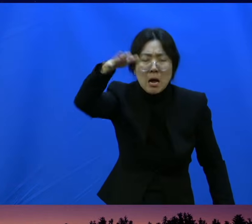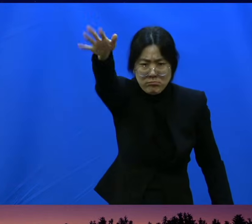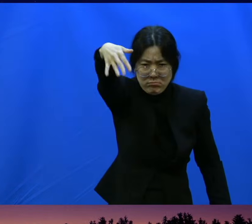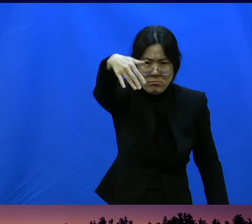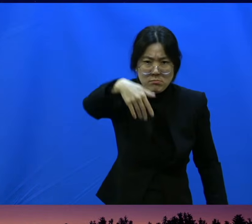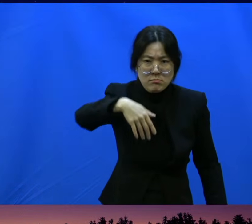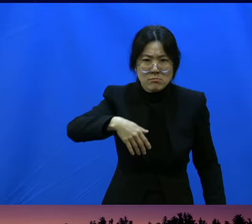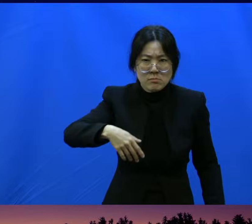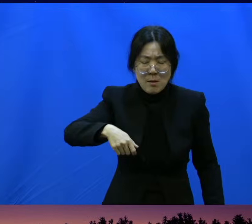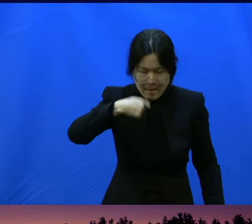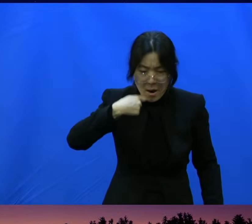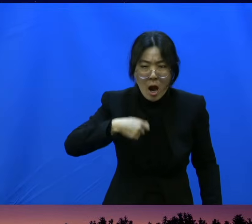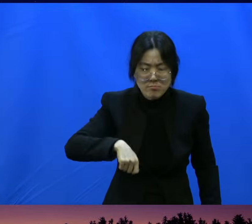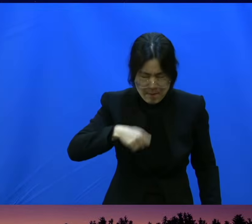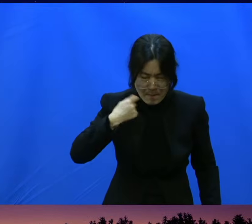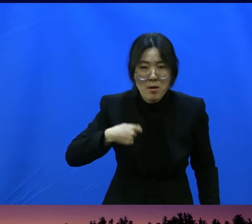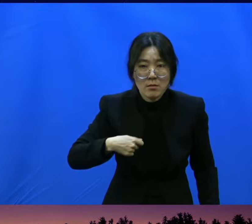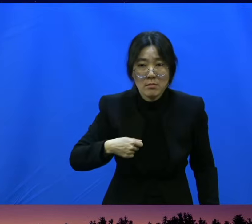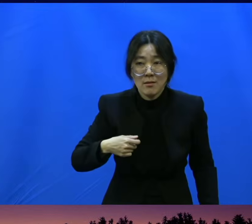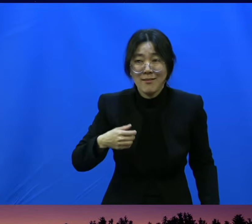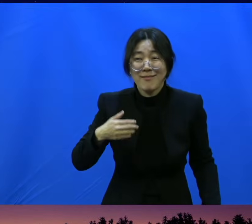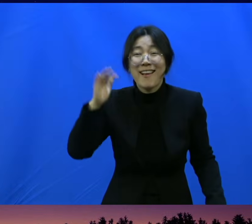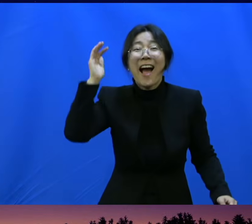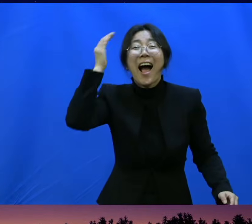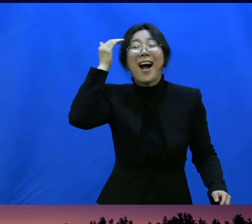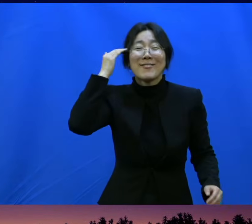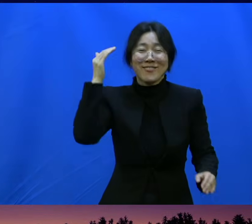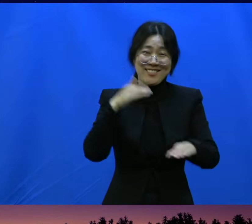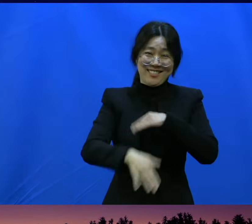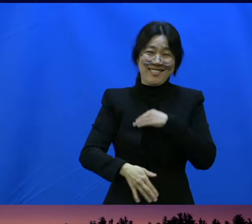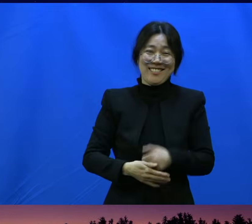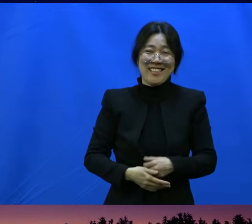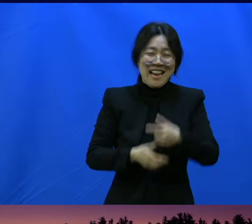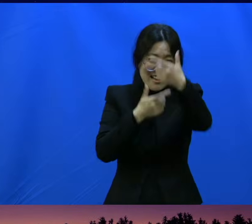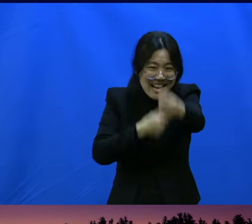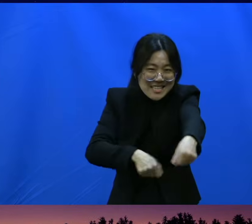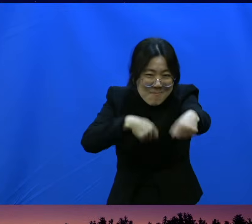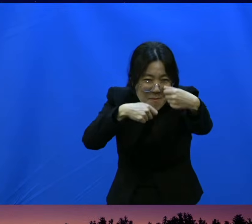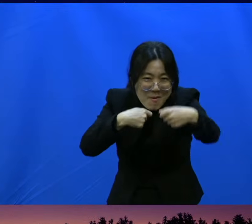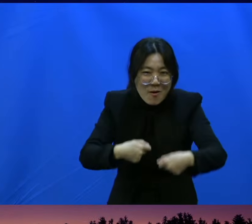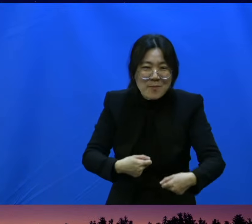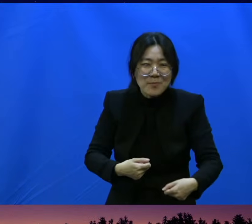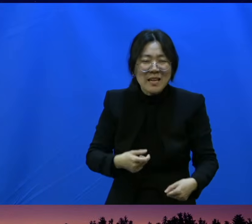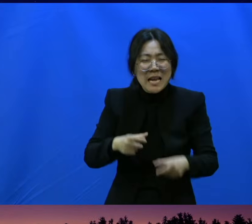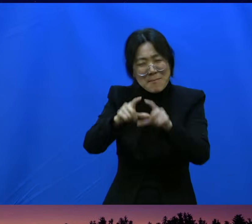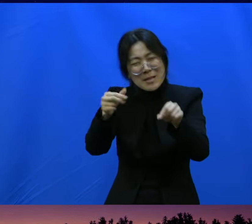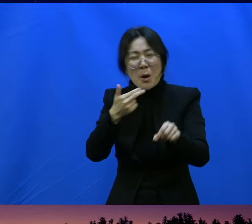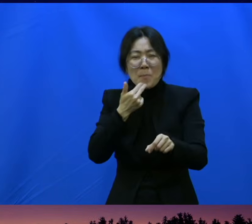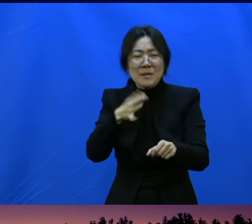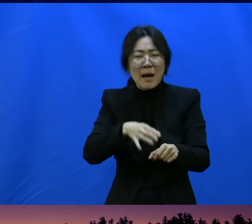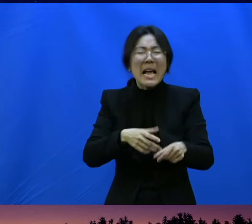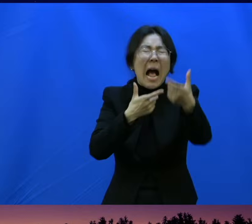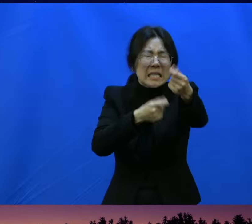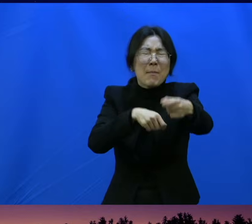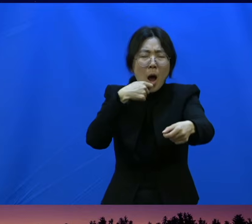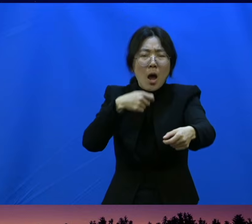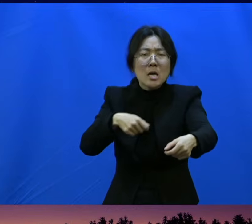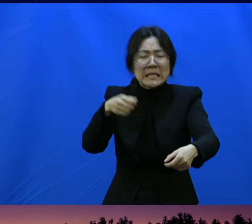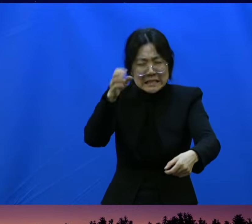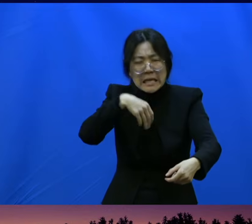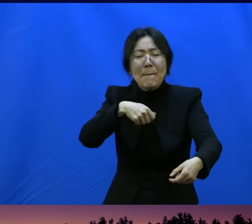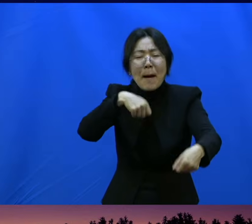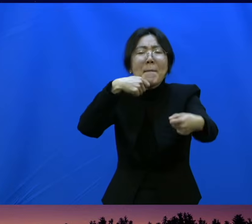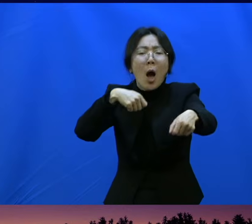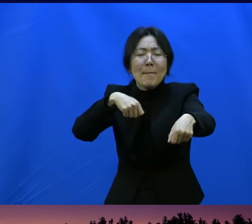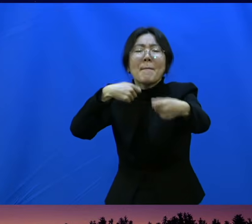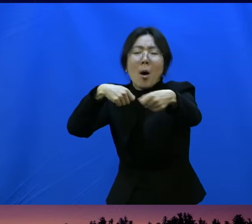문화였어요. 예, 같이 밥 먹는 거죠. 막 반찬 없어서 그냥 대충 해서라도 같이 먹어. 예,